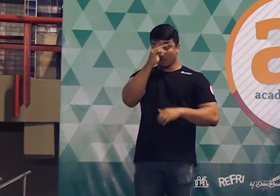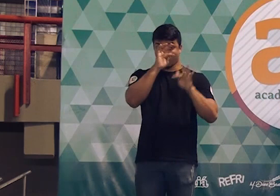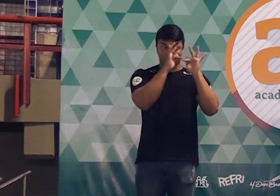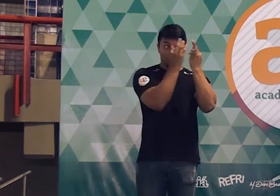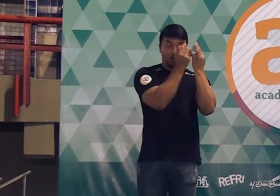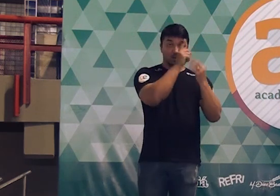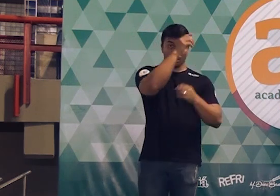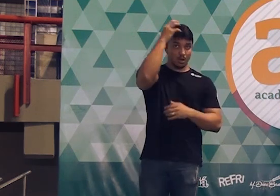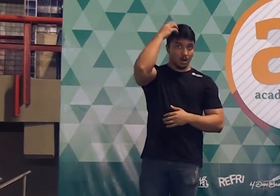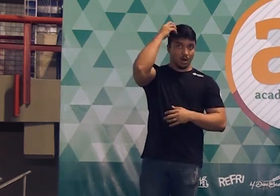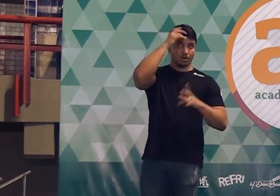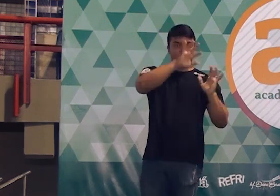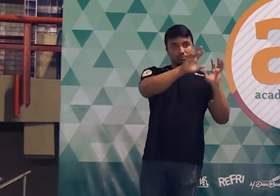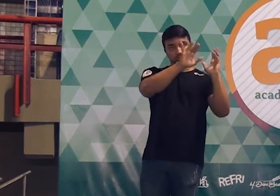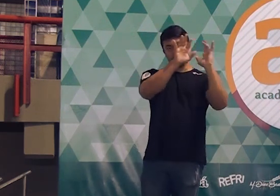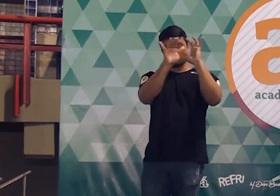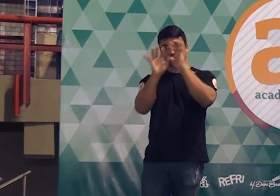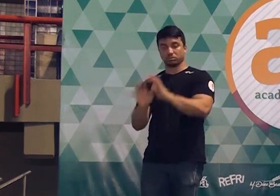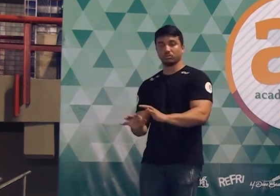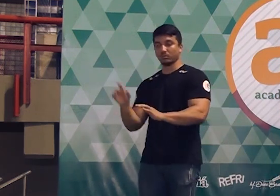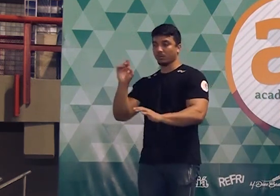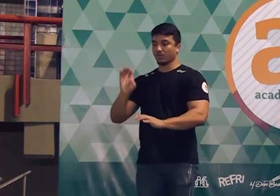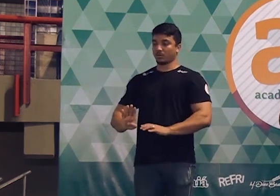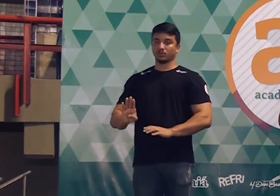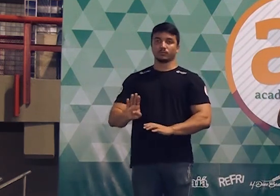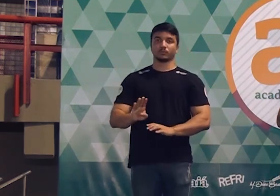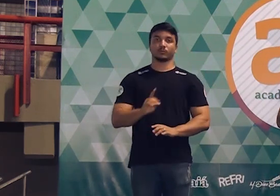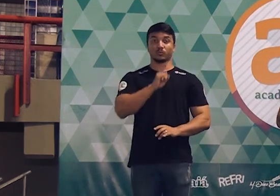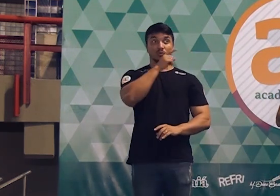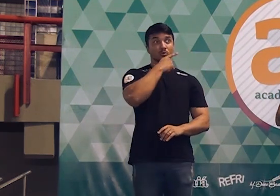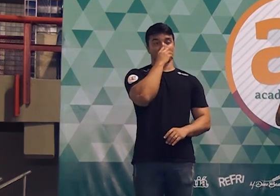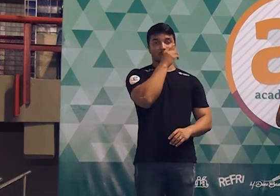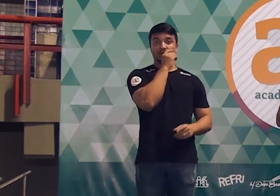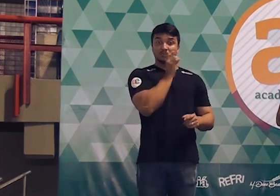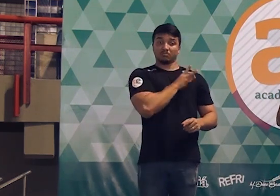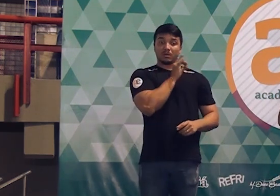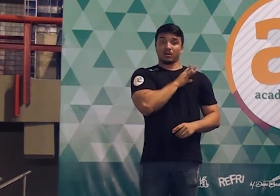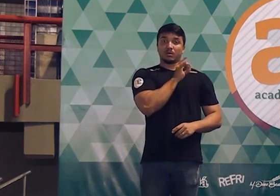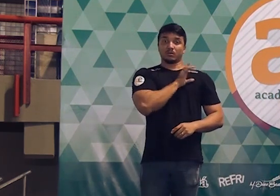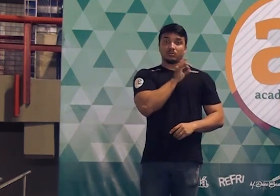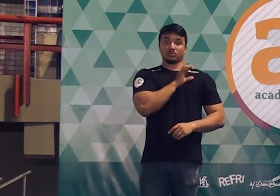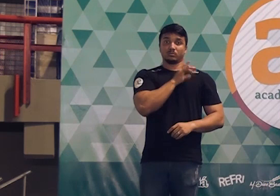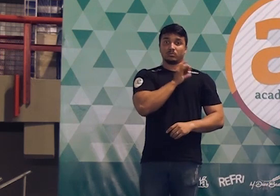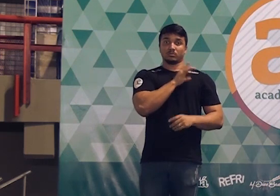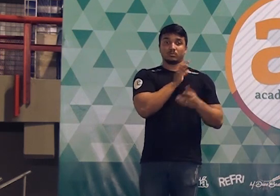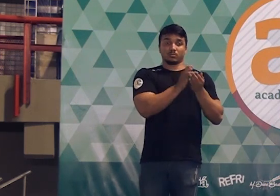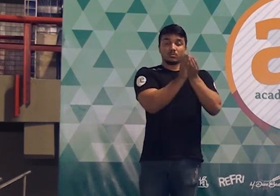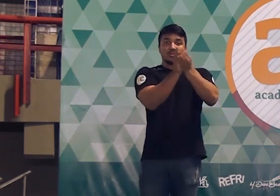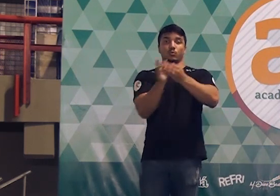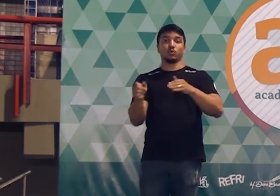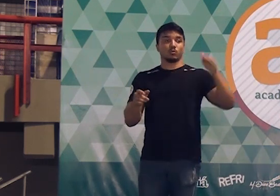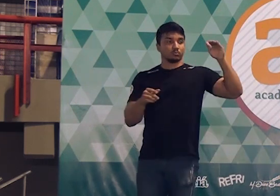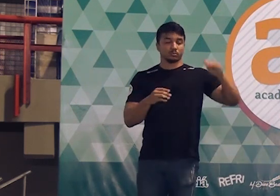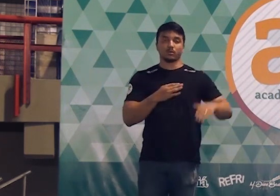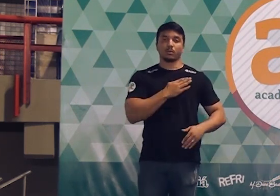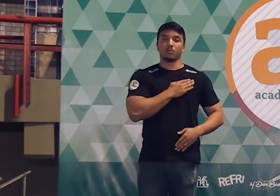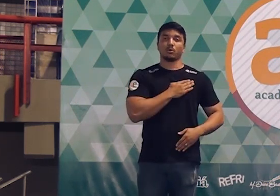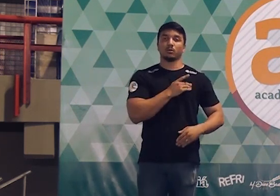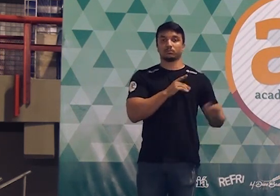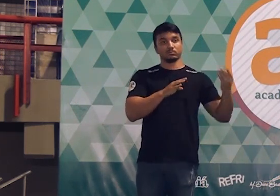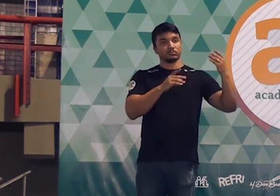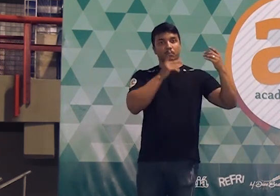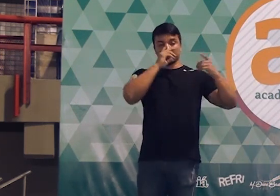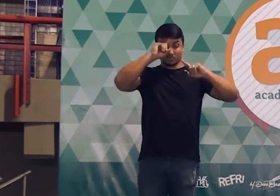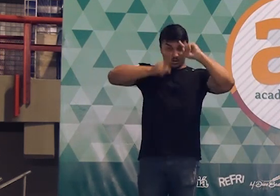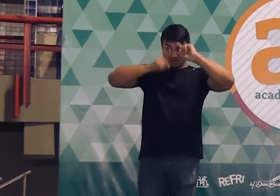chegou. Professor, fugiram lá da Europa, tudo frouxo, tudo cagão. O diabo do Napoleão estava tomando conta de